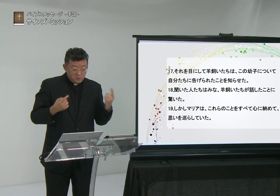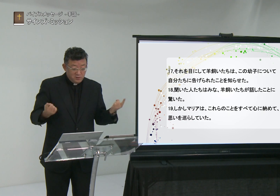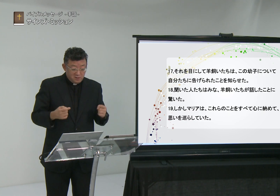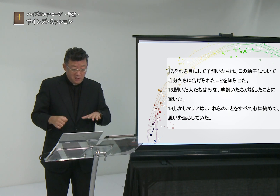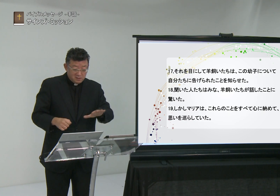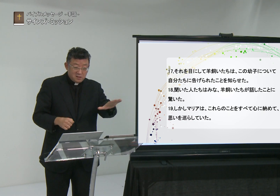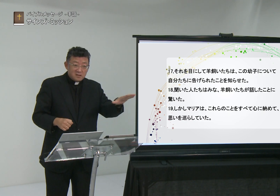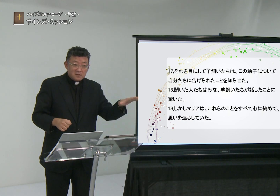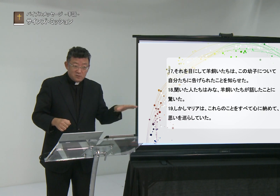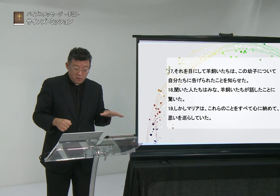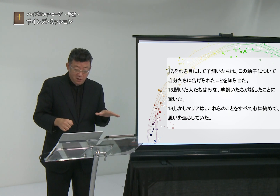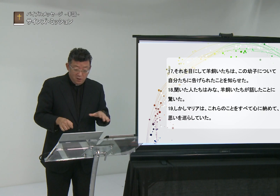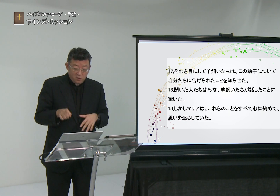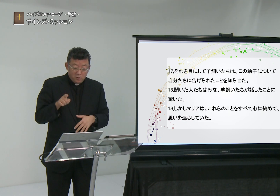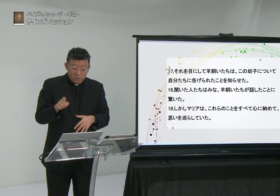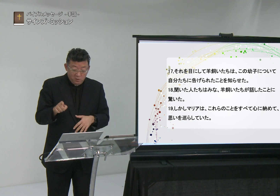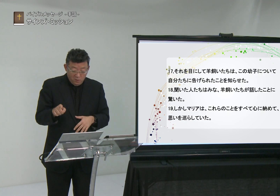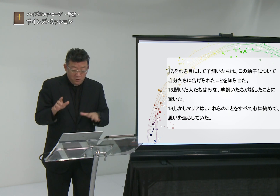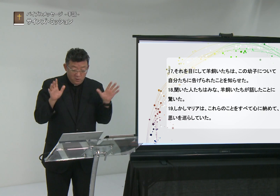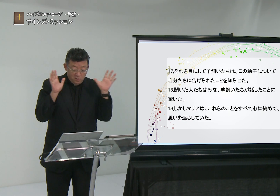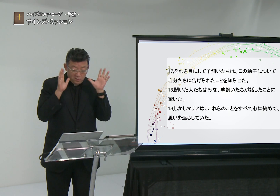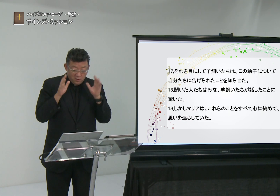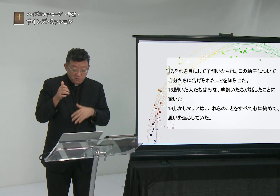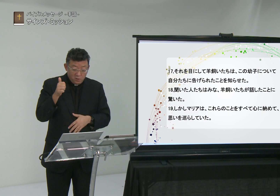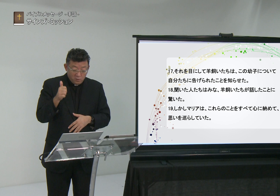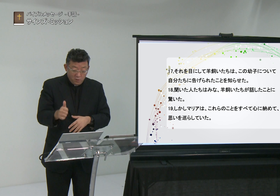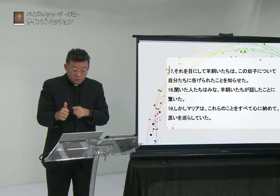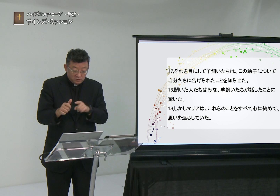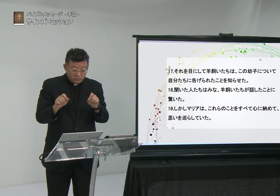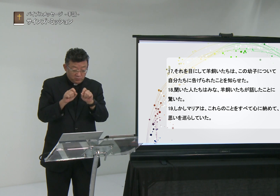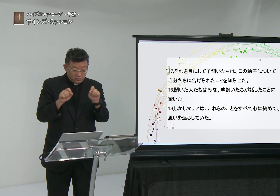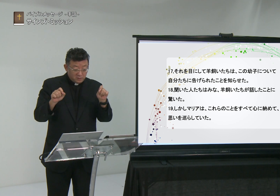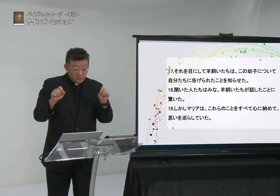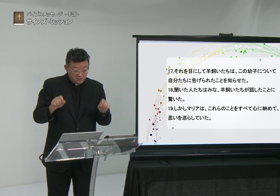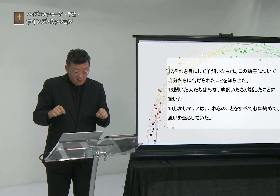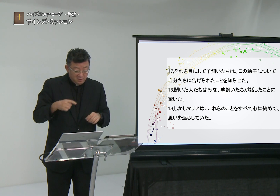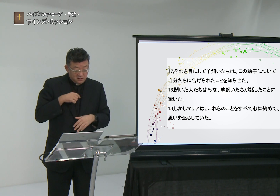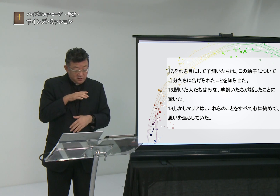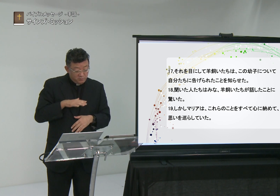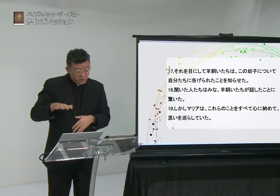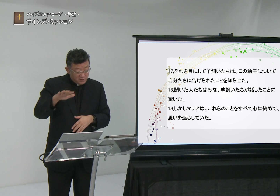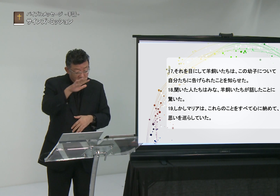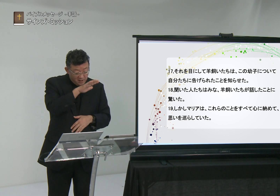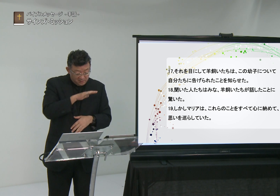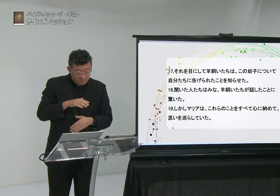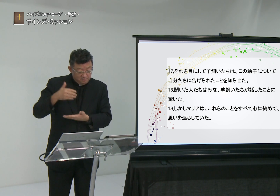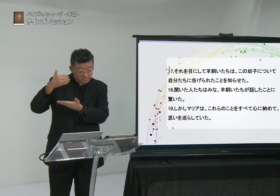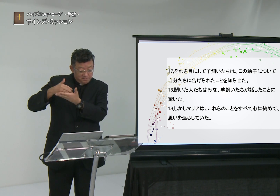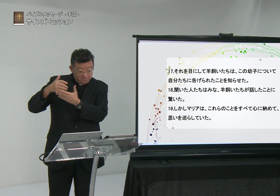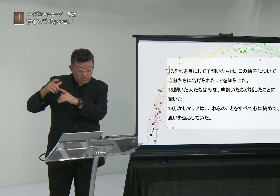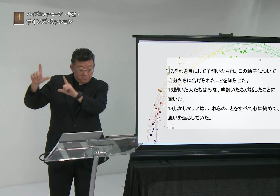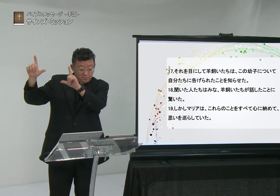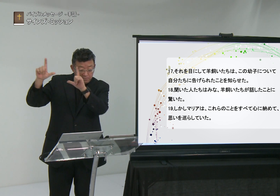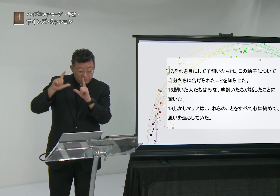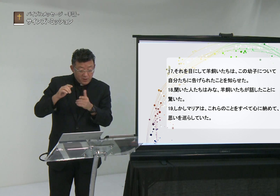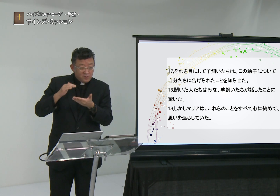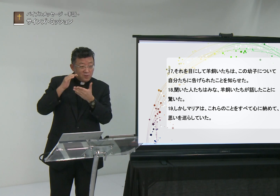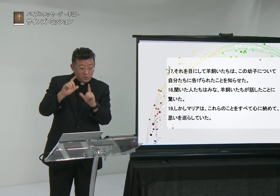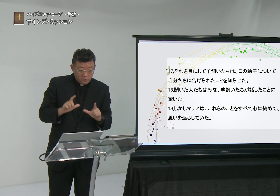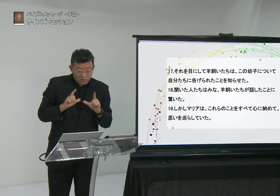それを目にして羊飼いたちはこの幼子について自分たち